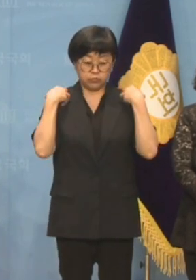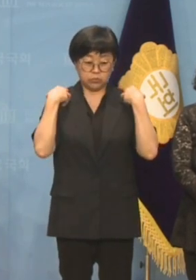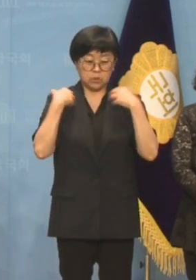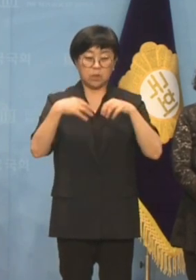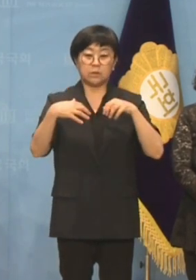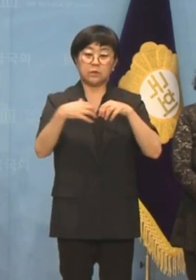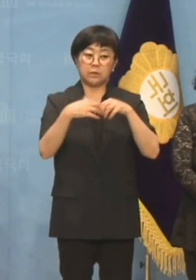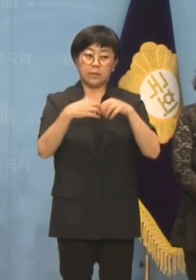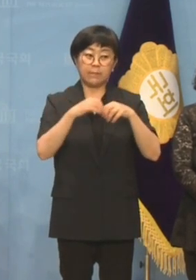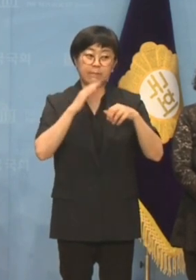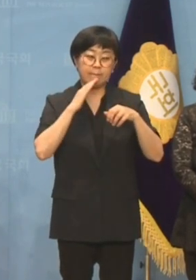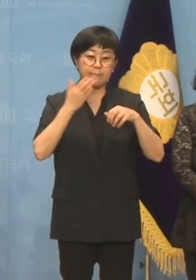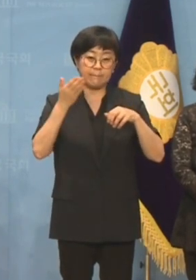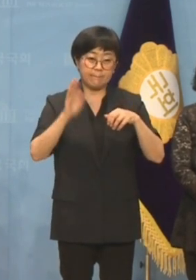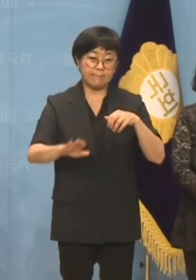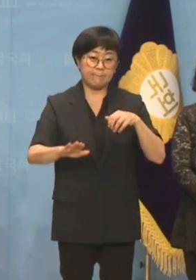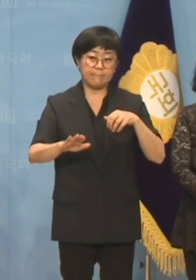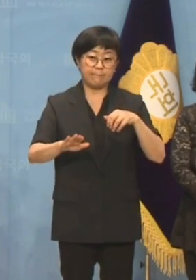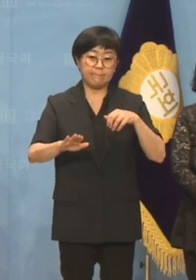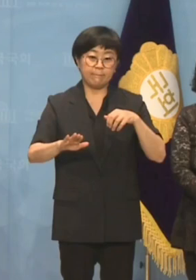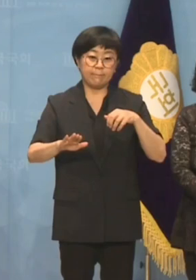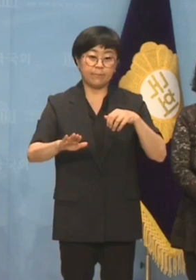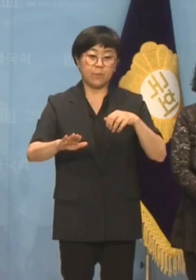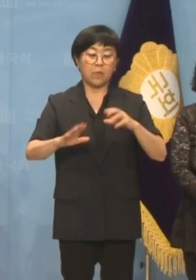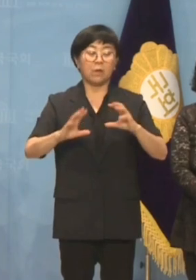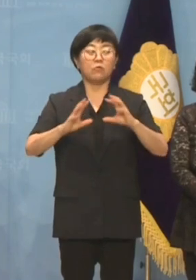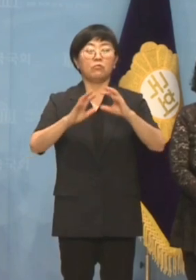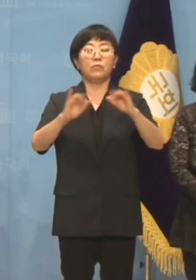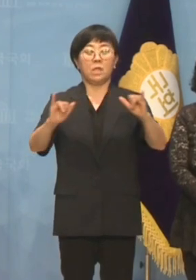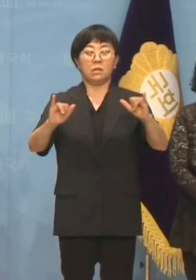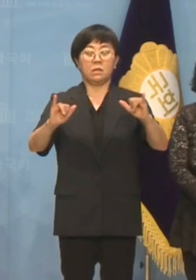전쟁 중이라 할지라도 선량한 양민을